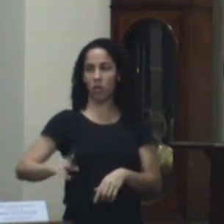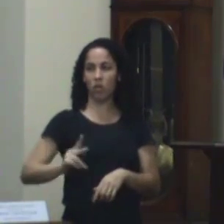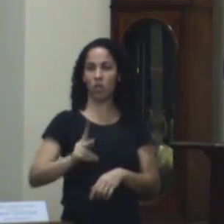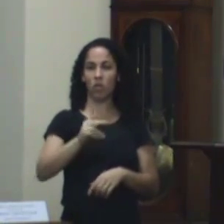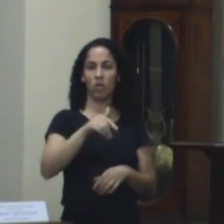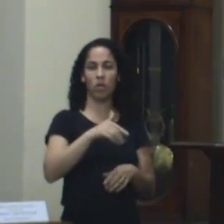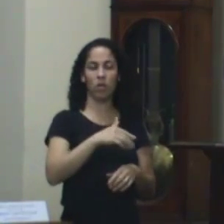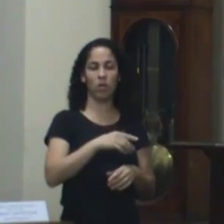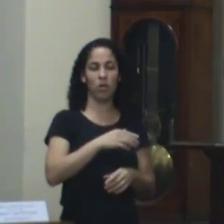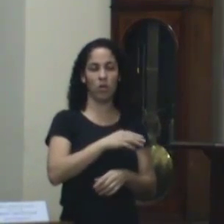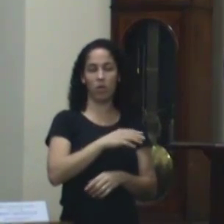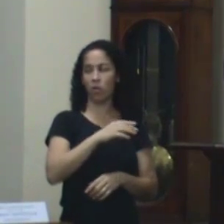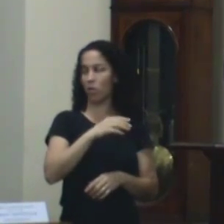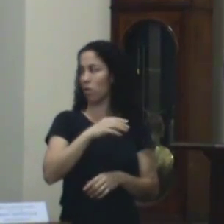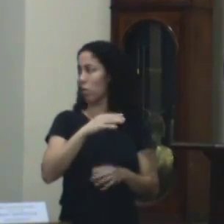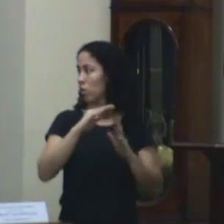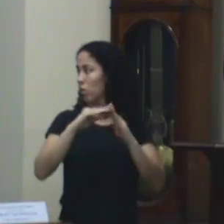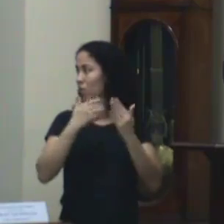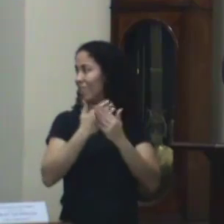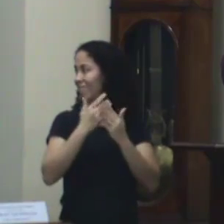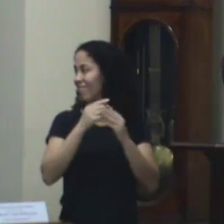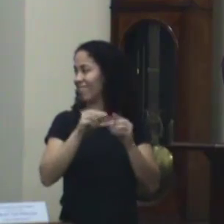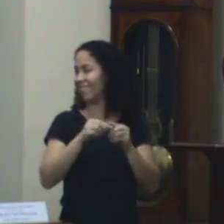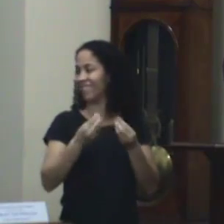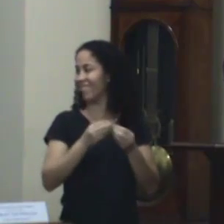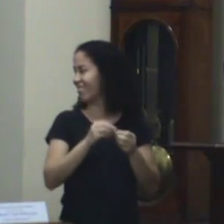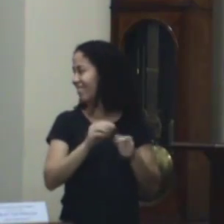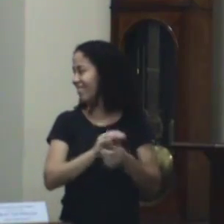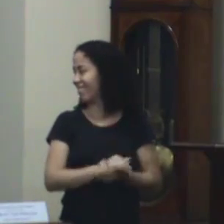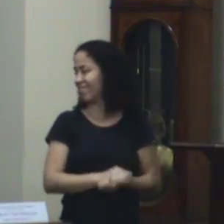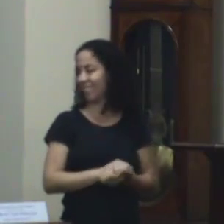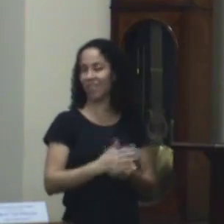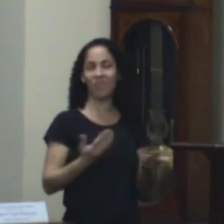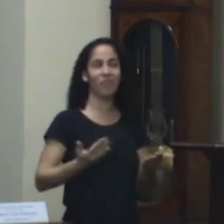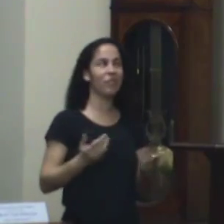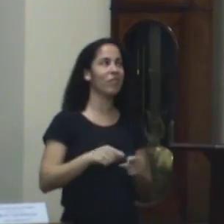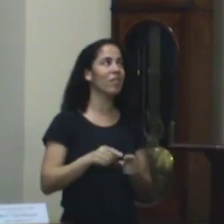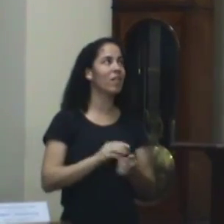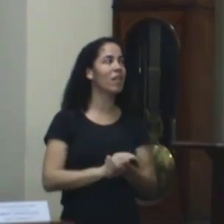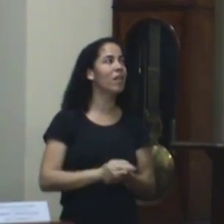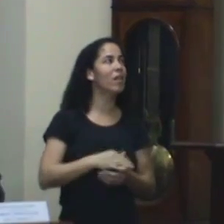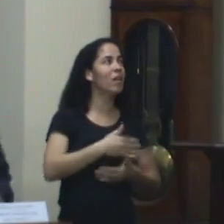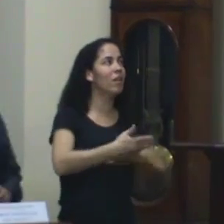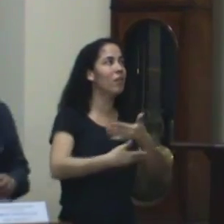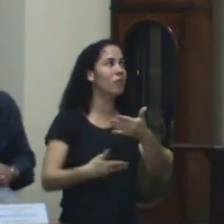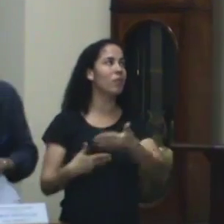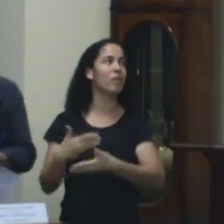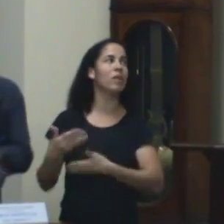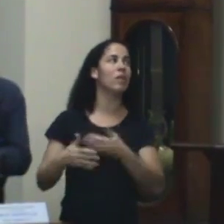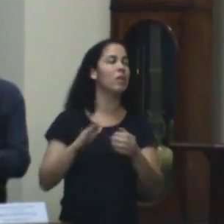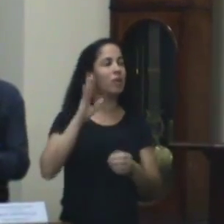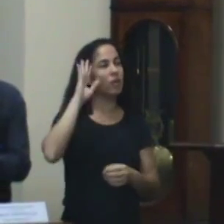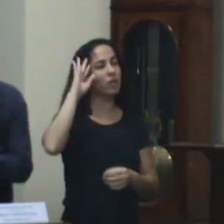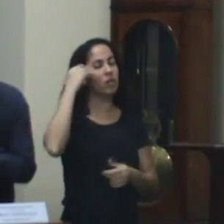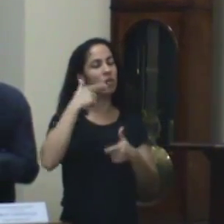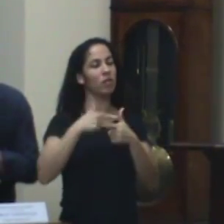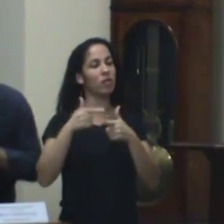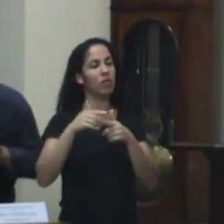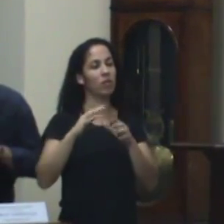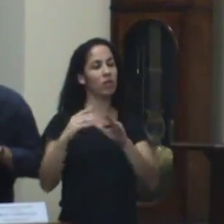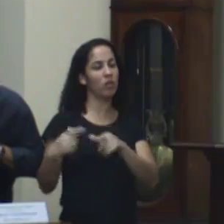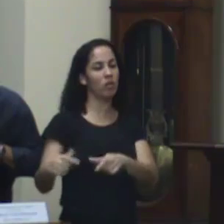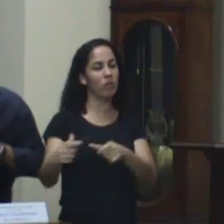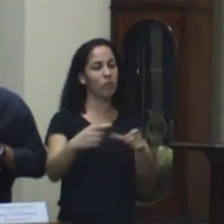Francisco. A ação da Câmara, nesse momento, da Câmara de Tirantes, mediando também uma solução junto à comunidade